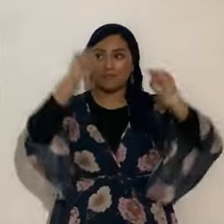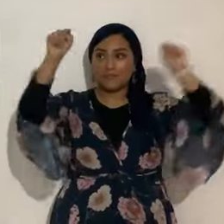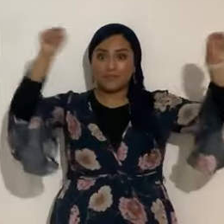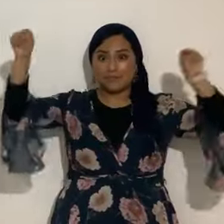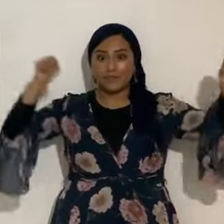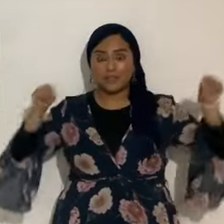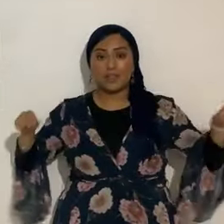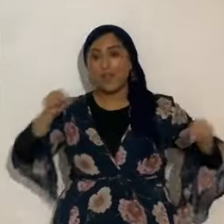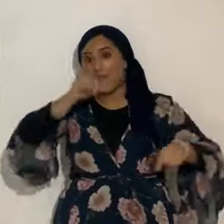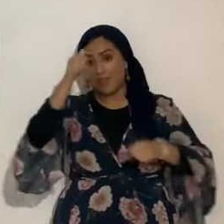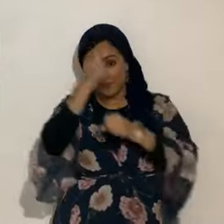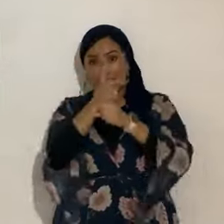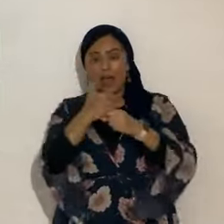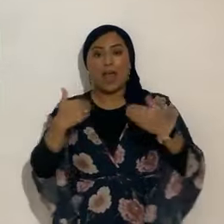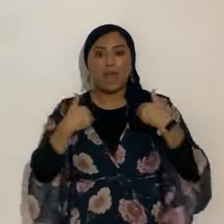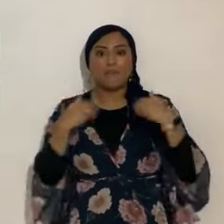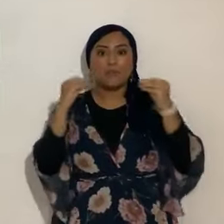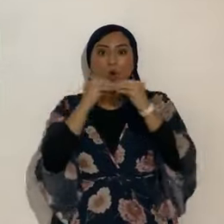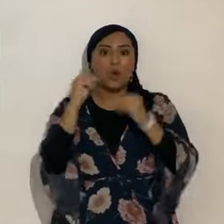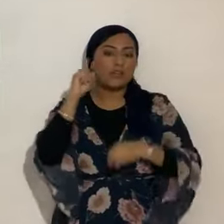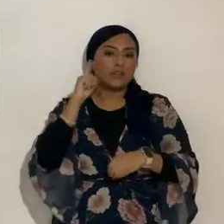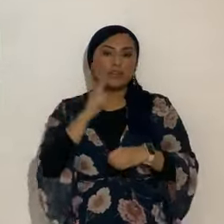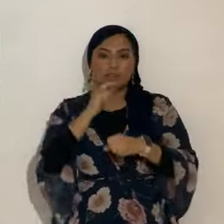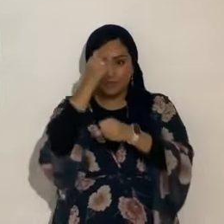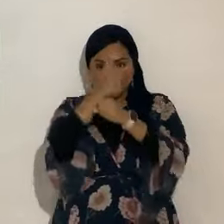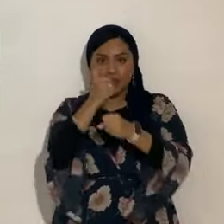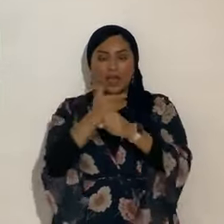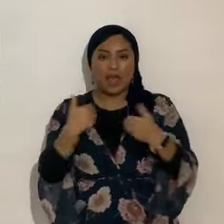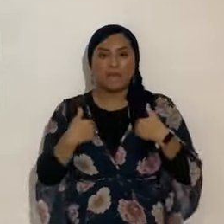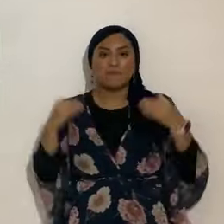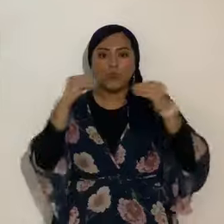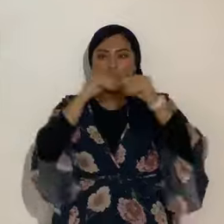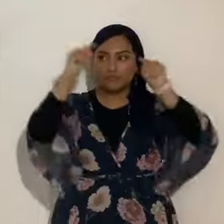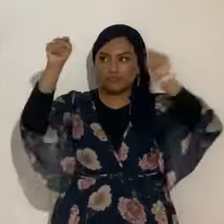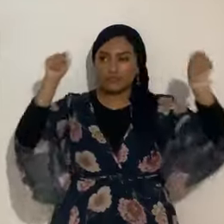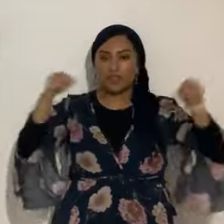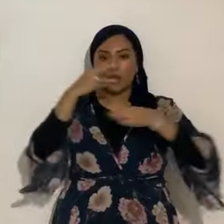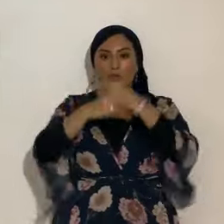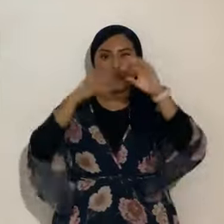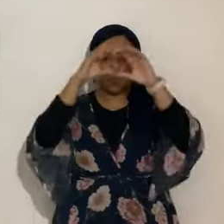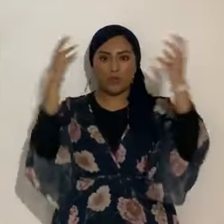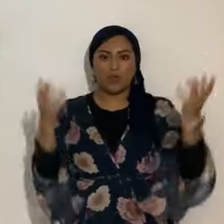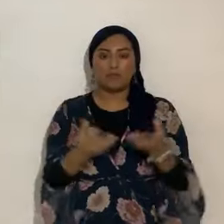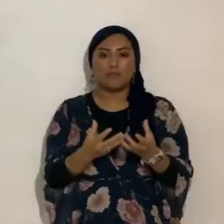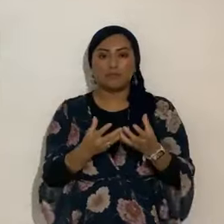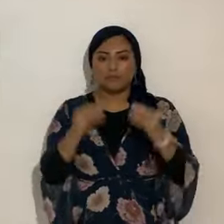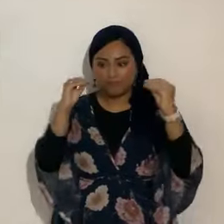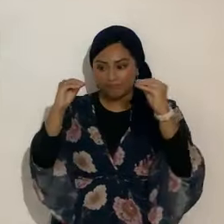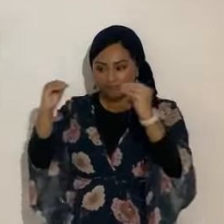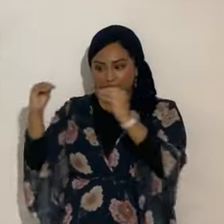señas están dándoles la Torah de lo que yo estoy predicando ahora mismo.